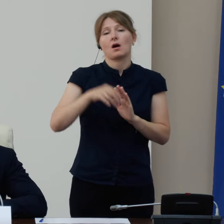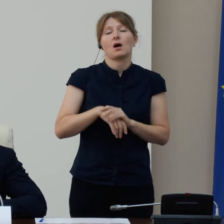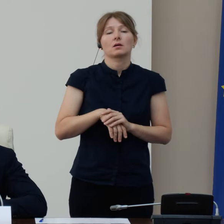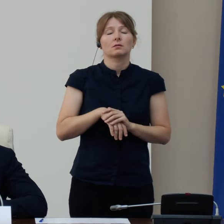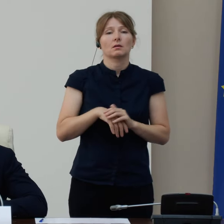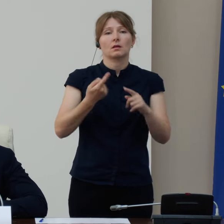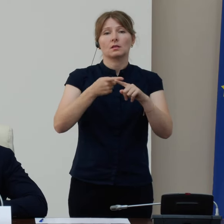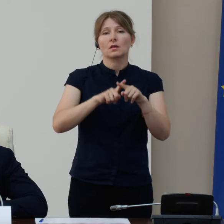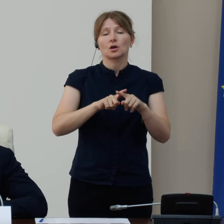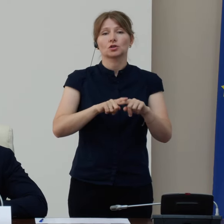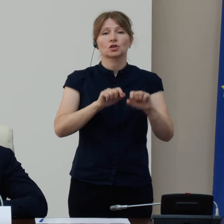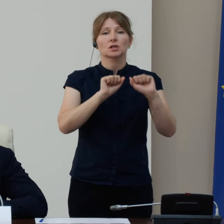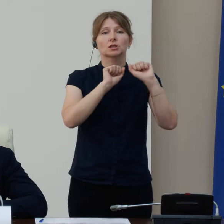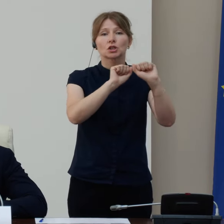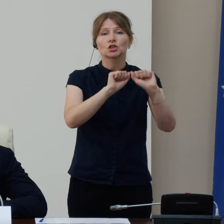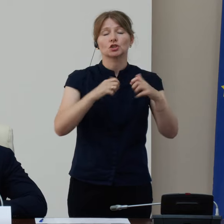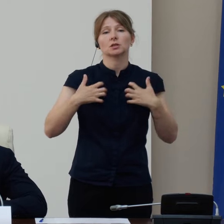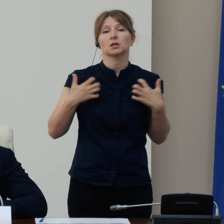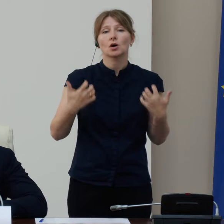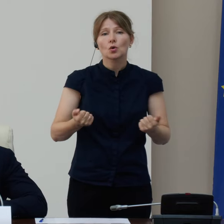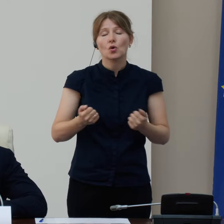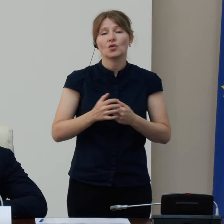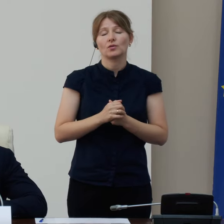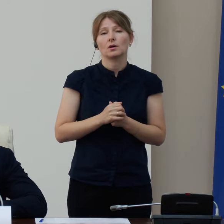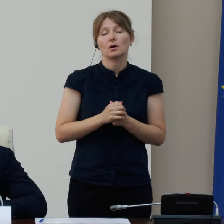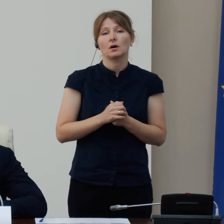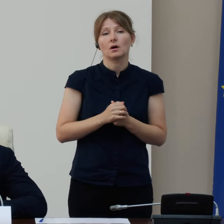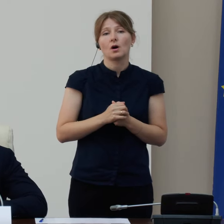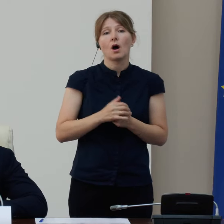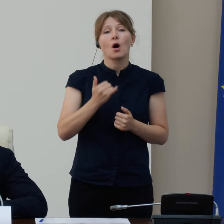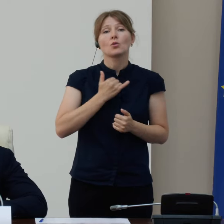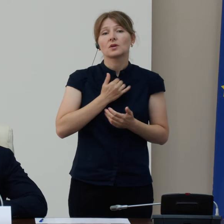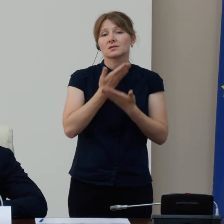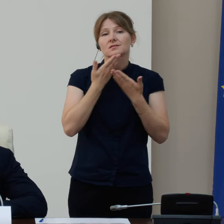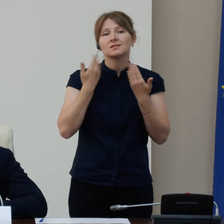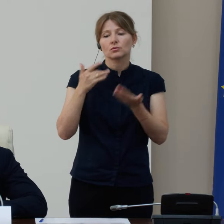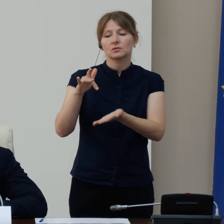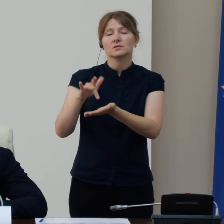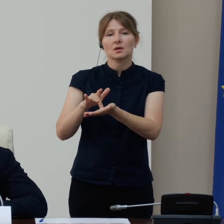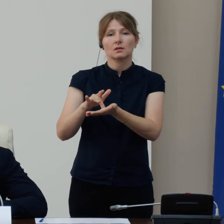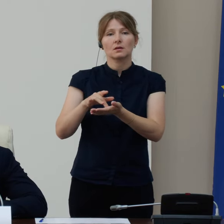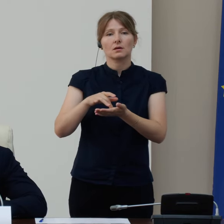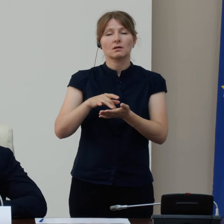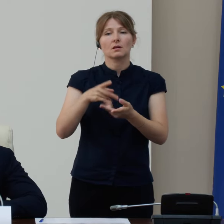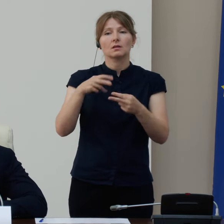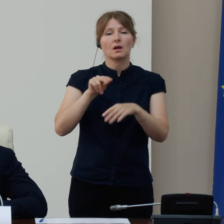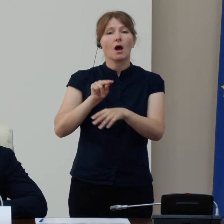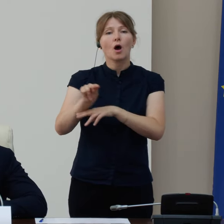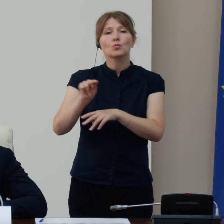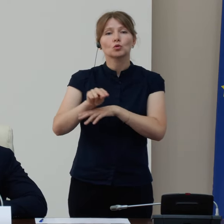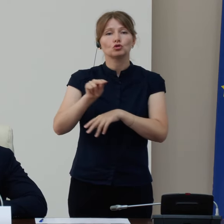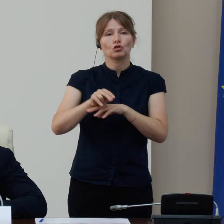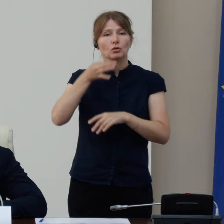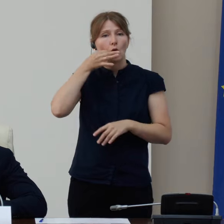ocrotire în domeniul sănătății, noi nu avem un centru de formare profesional, nu avem institute de